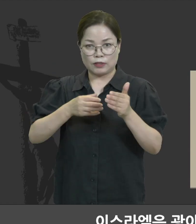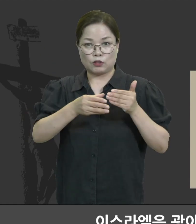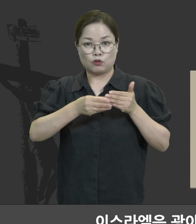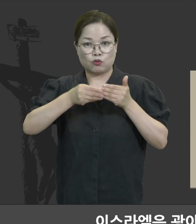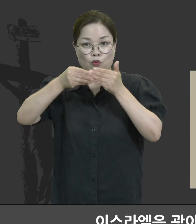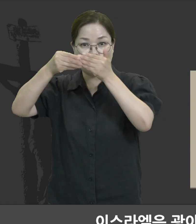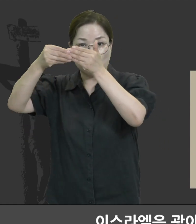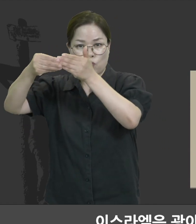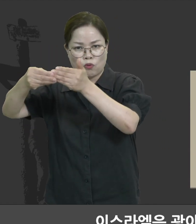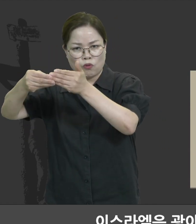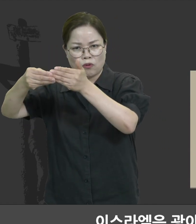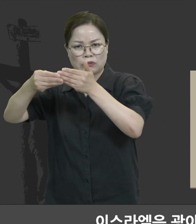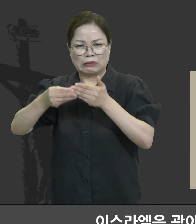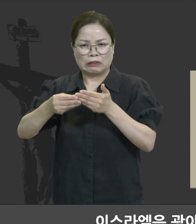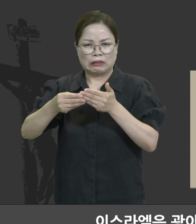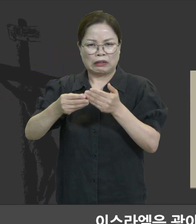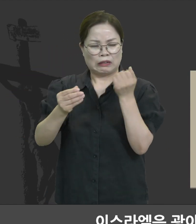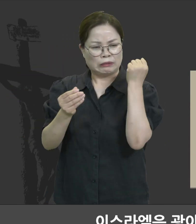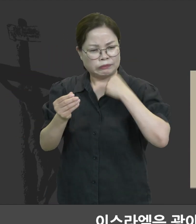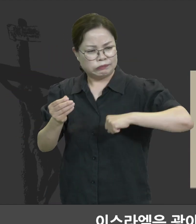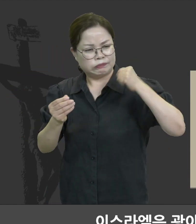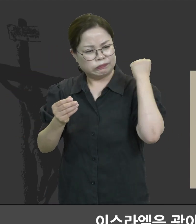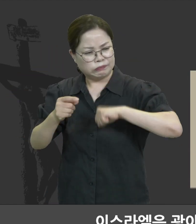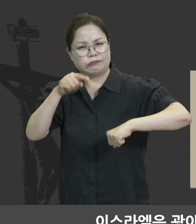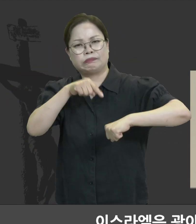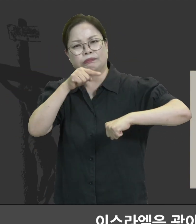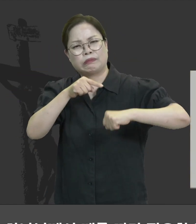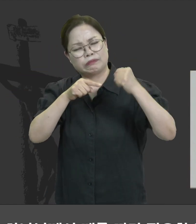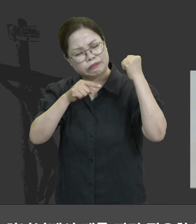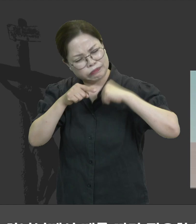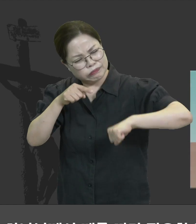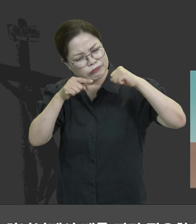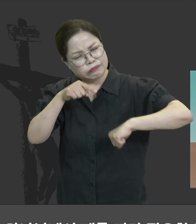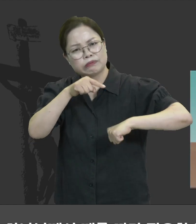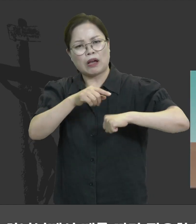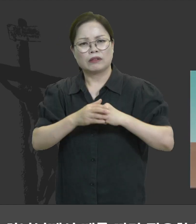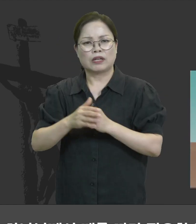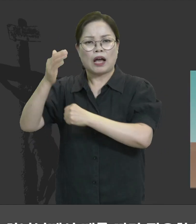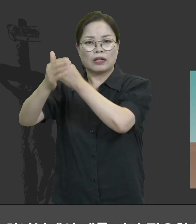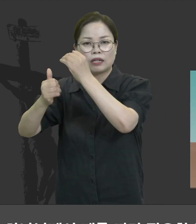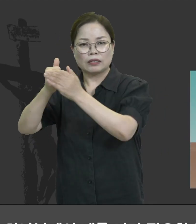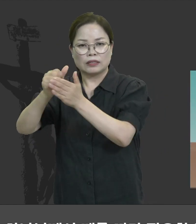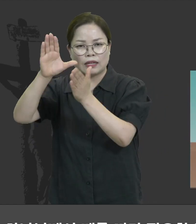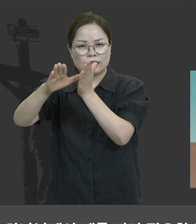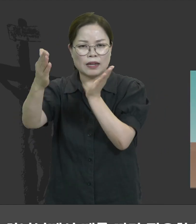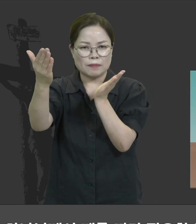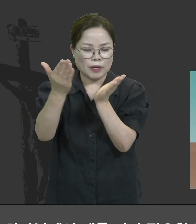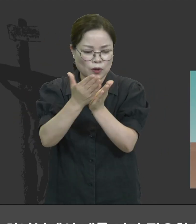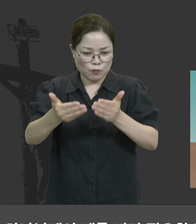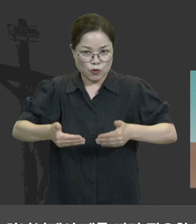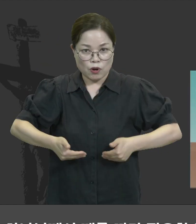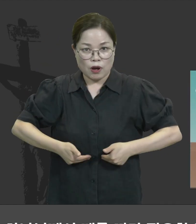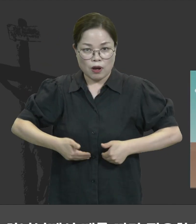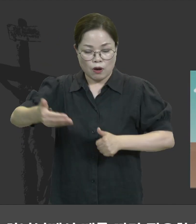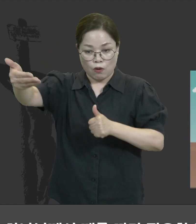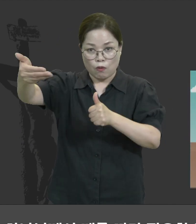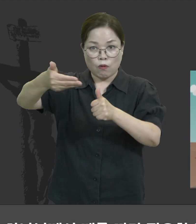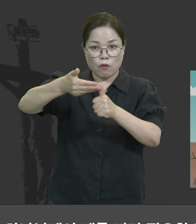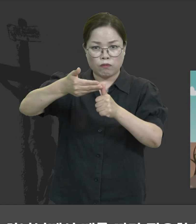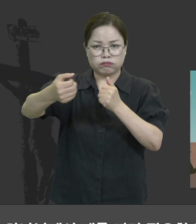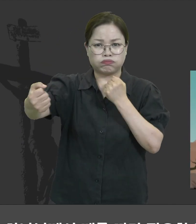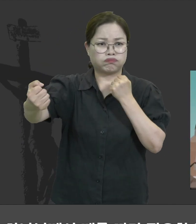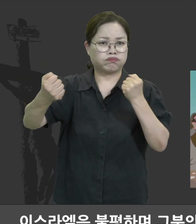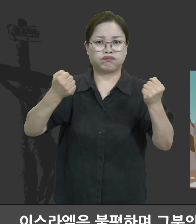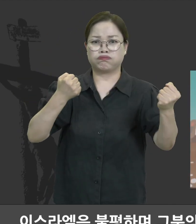인도를 받으면서도 거듭 불순종하였습니다. 하나님께서 때를 따라 필요한 것들을 공급해